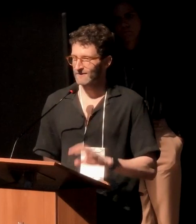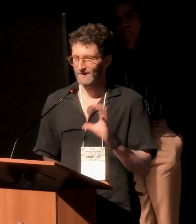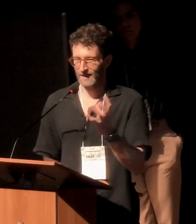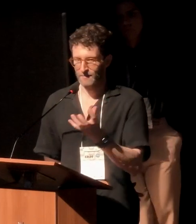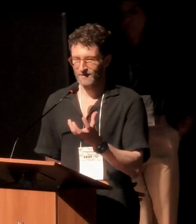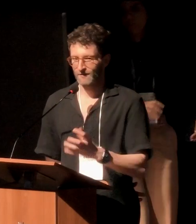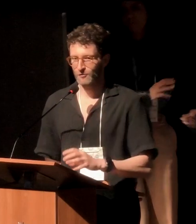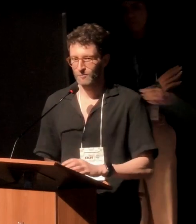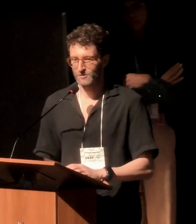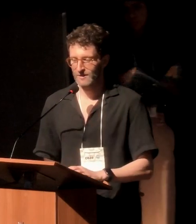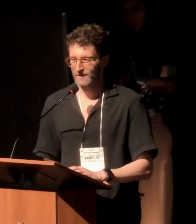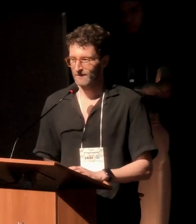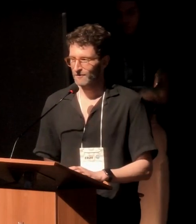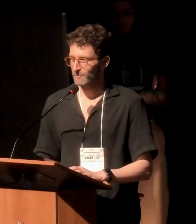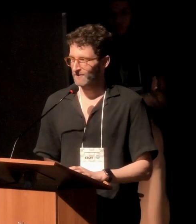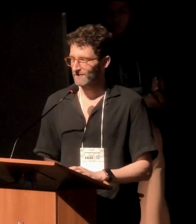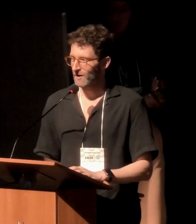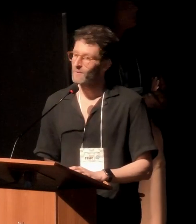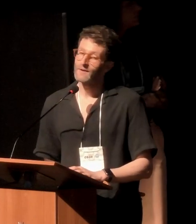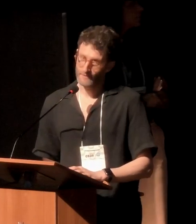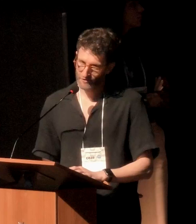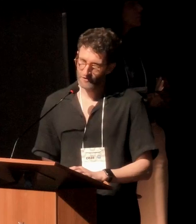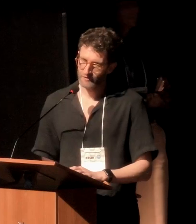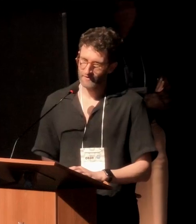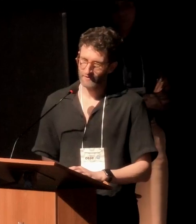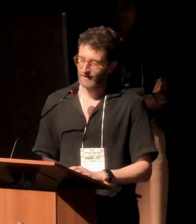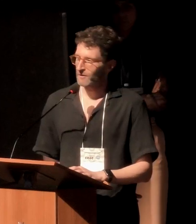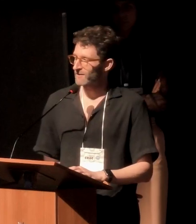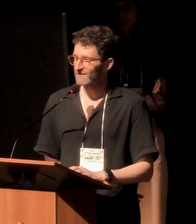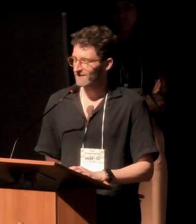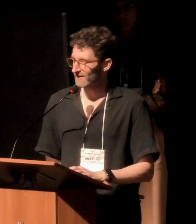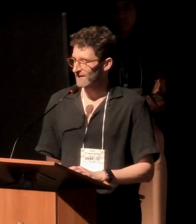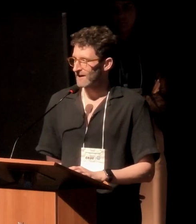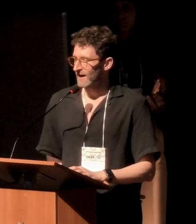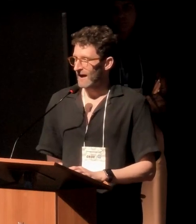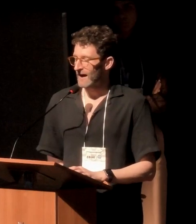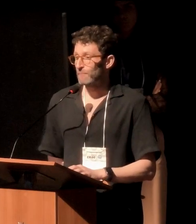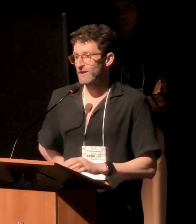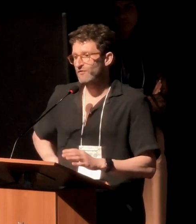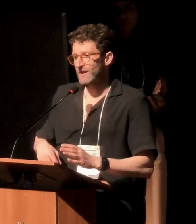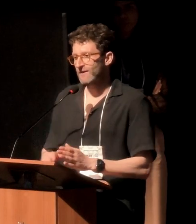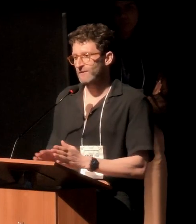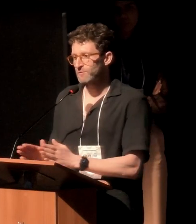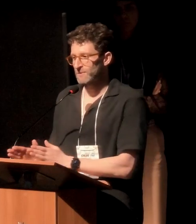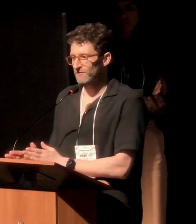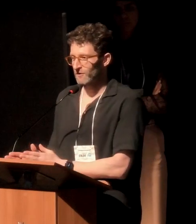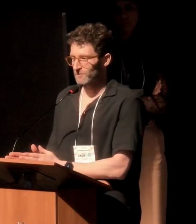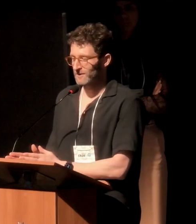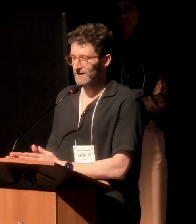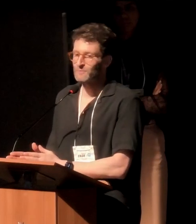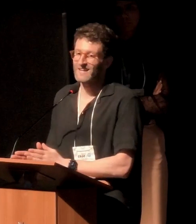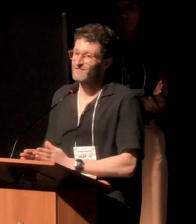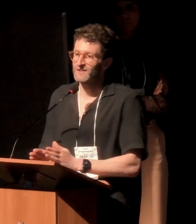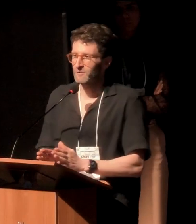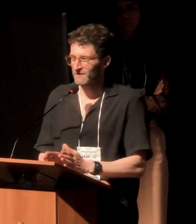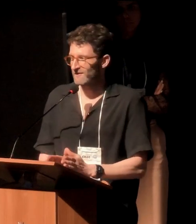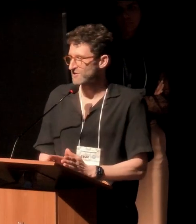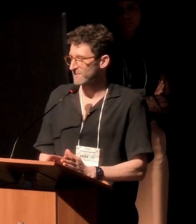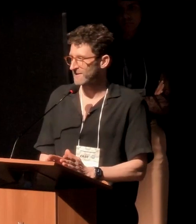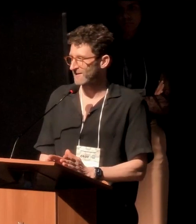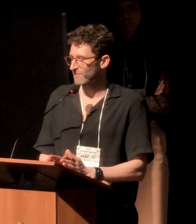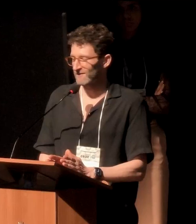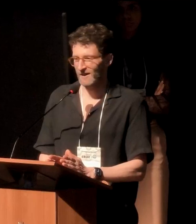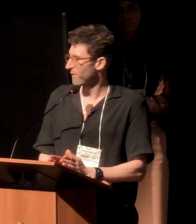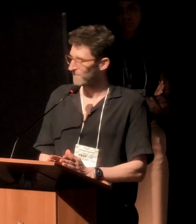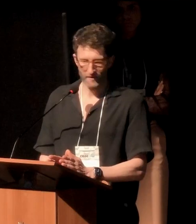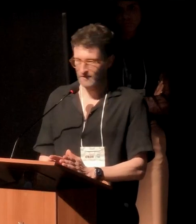desse tema desses corpo de alimentação especial deveria fornecer Agora se a preferência por uma fórmula que não tem a ver com